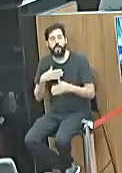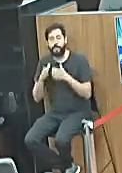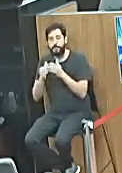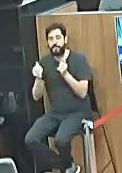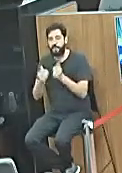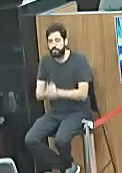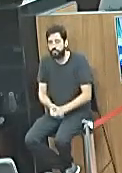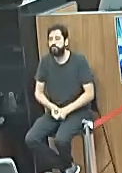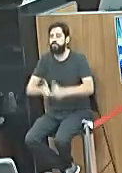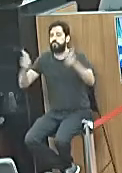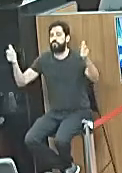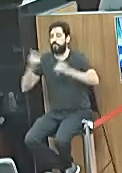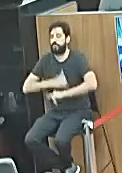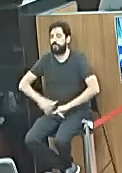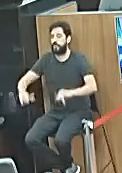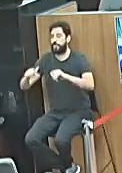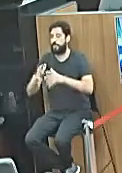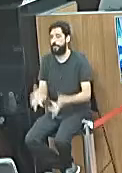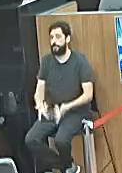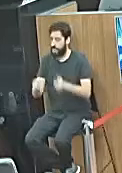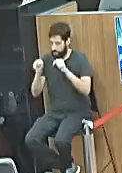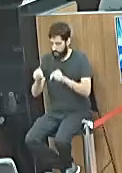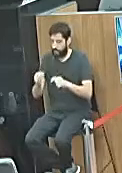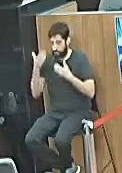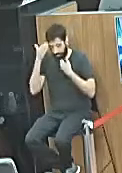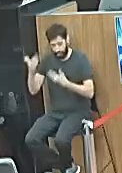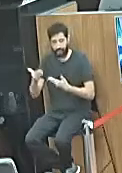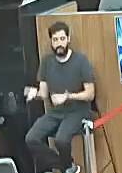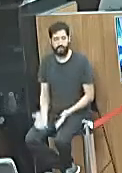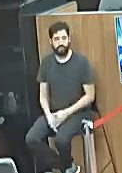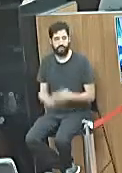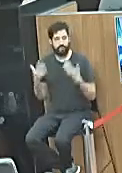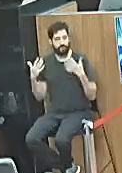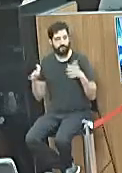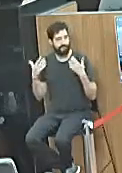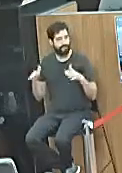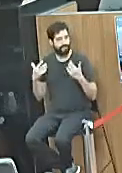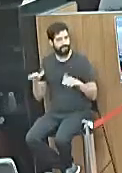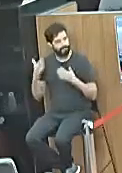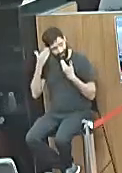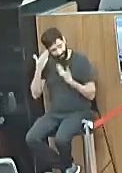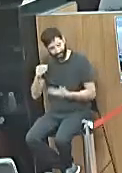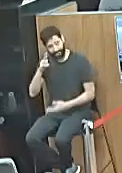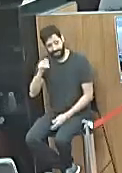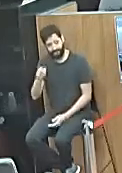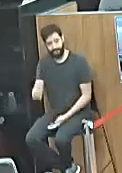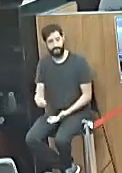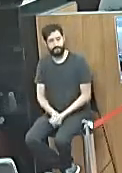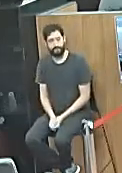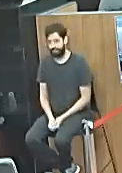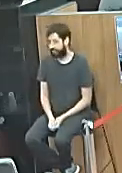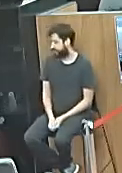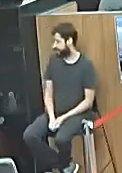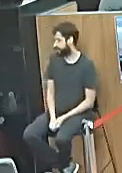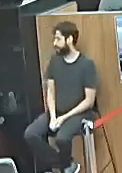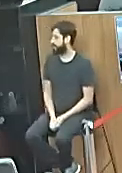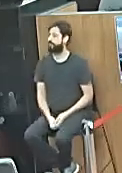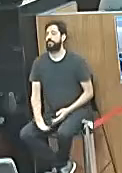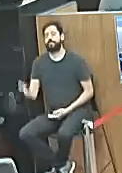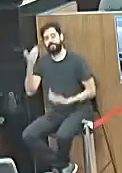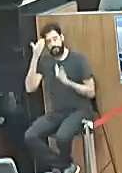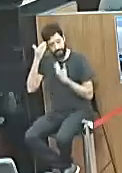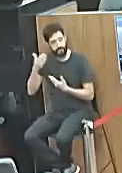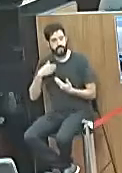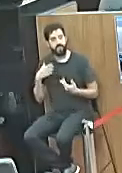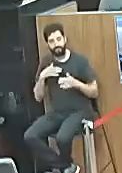e uma divulgação melhor disse obrigada gente muito obrigado maria romana obrigado a